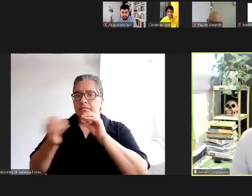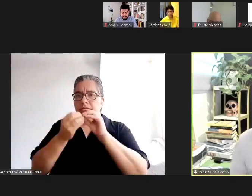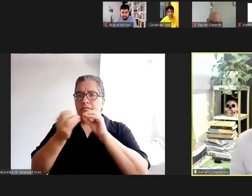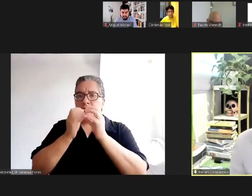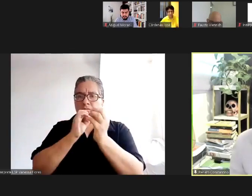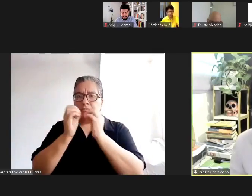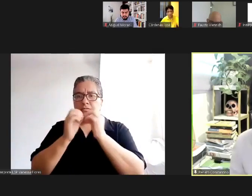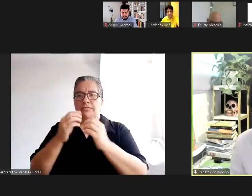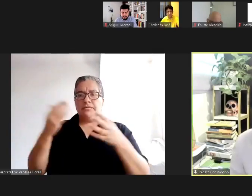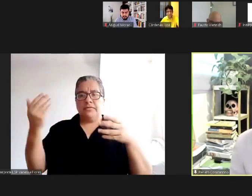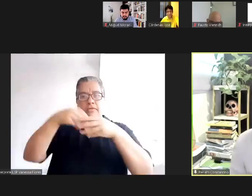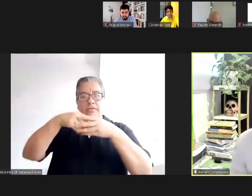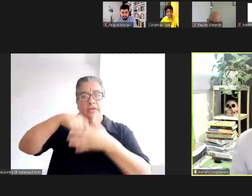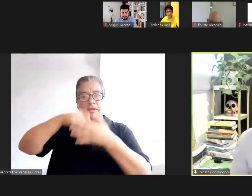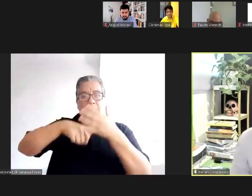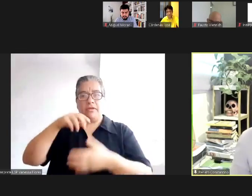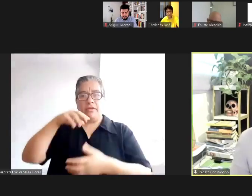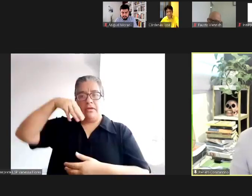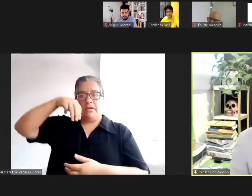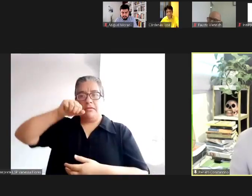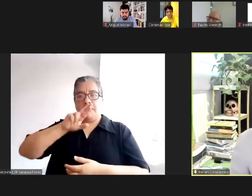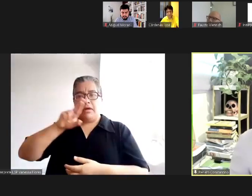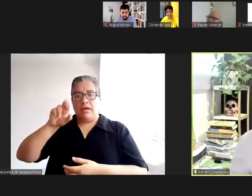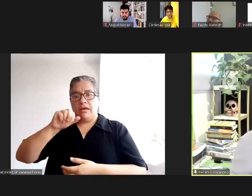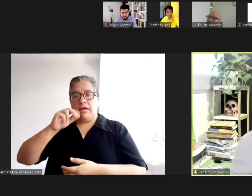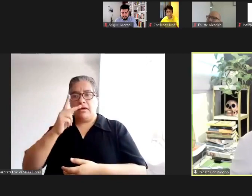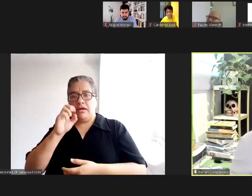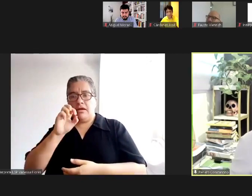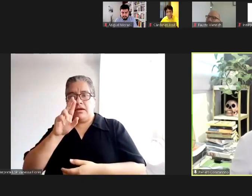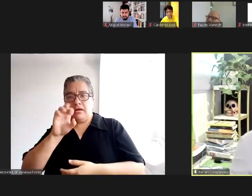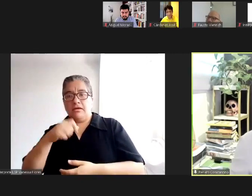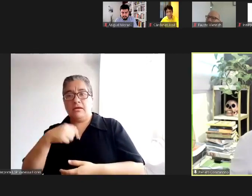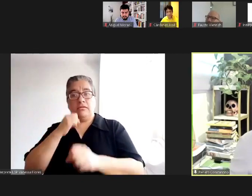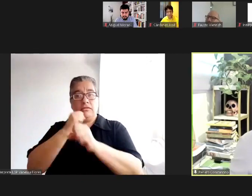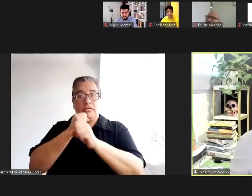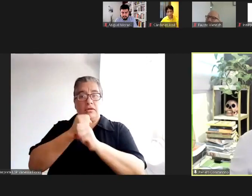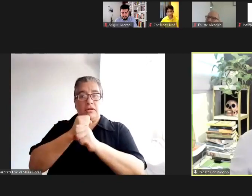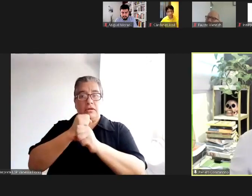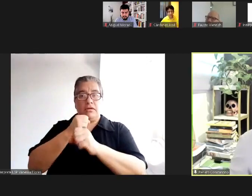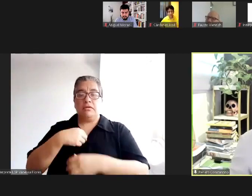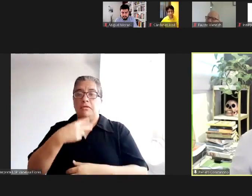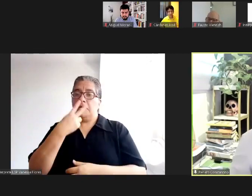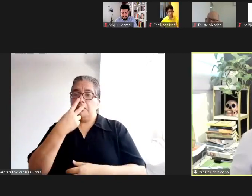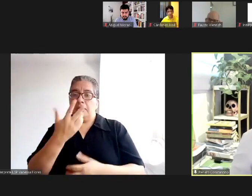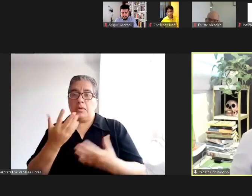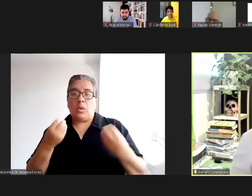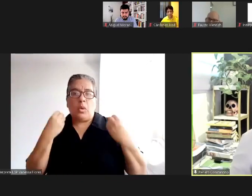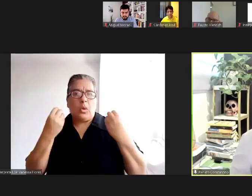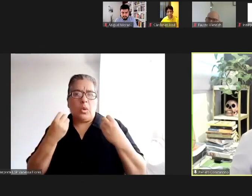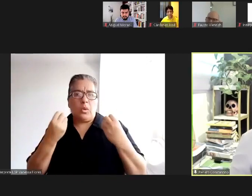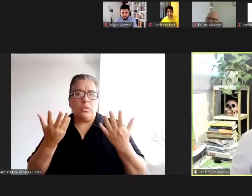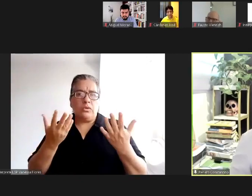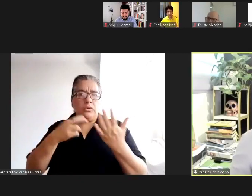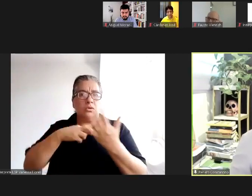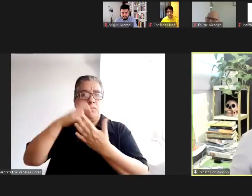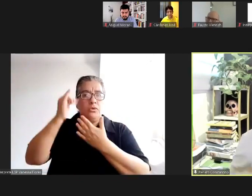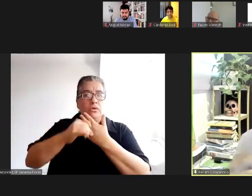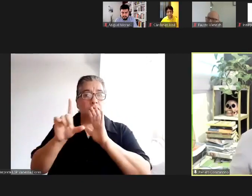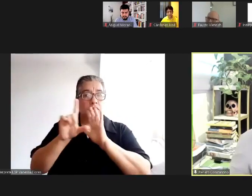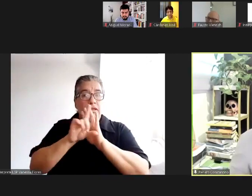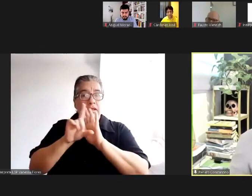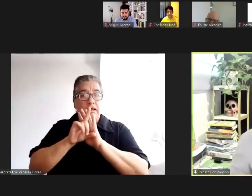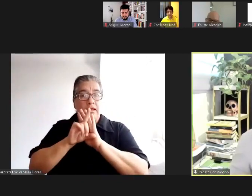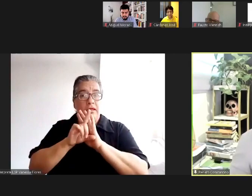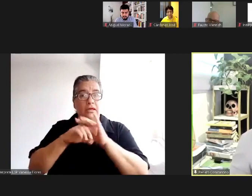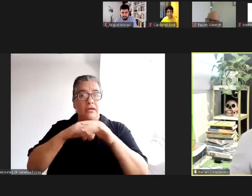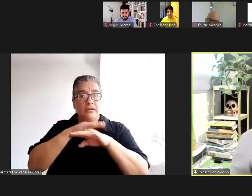y en donde estamos trabajando para ver cómo se está llevando a cabo el proyecto de ley que busca implementar, no solamente ratificar